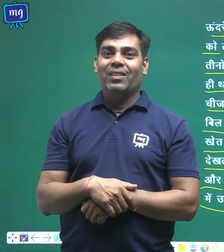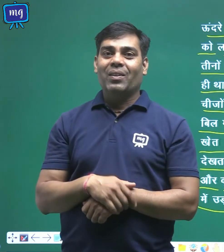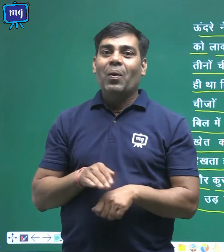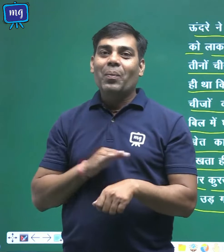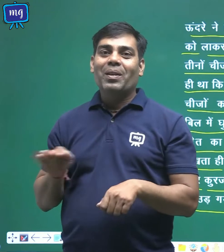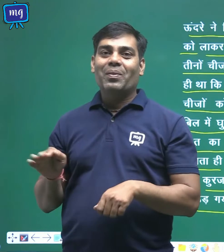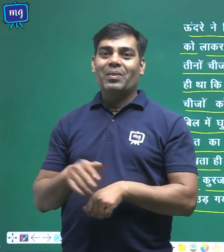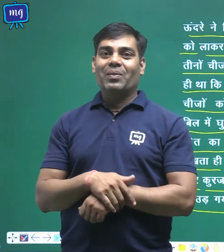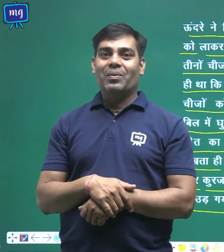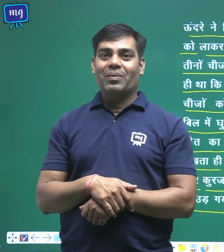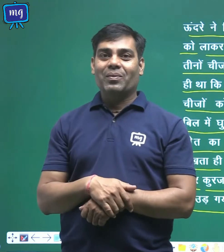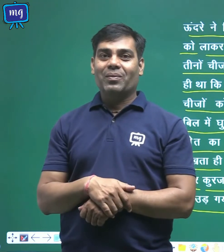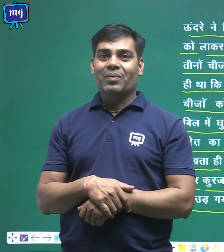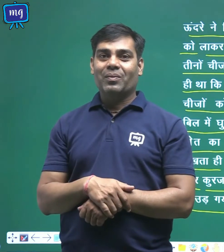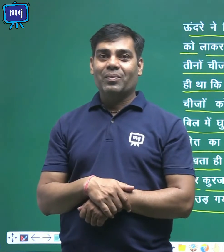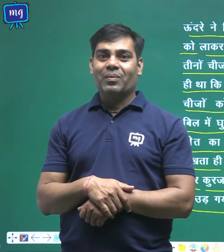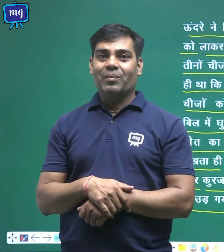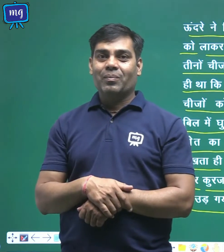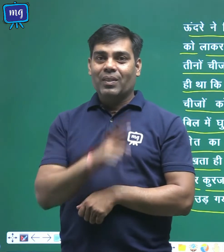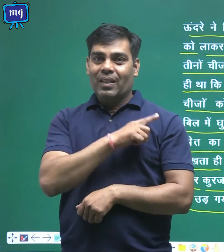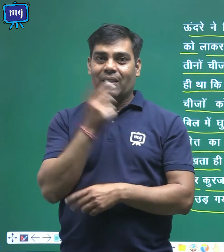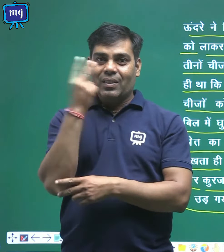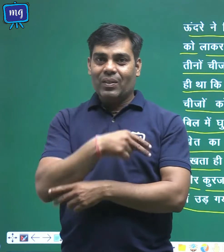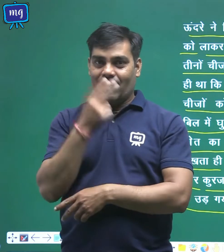प्यारे बच्चों, इस चित्र को देखो।